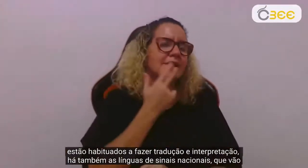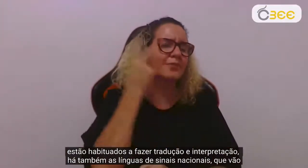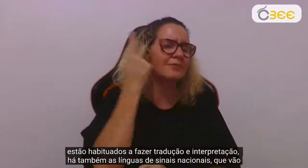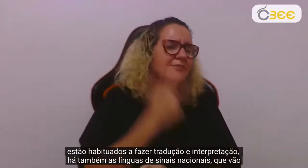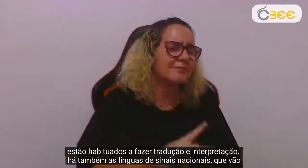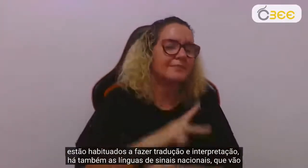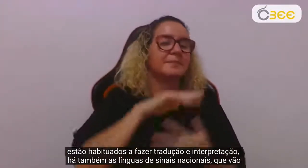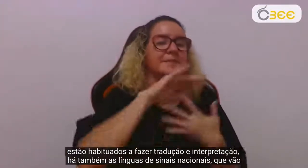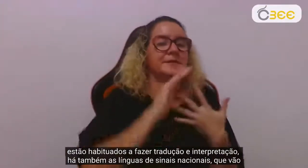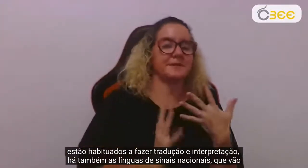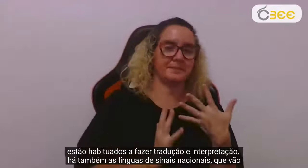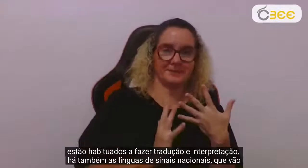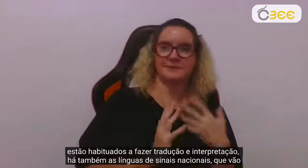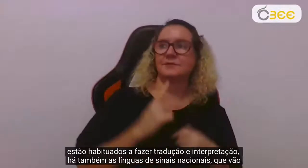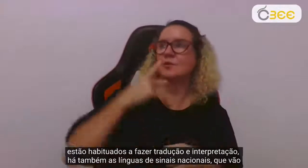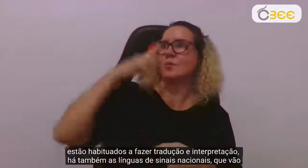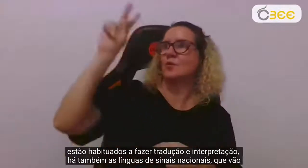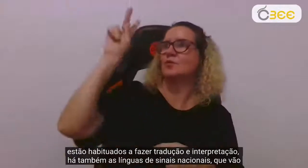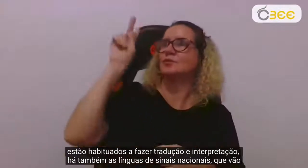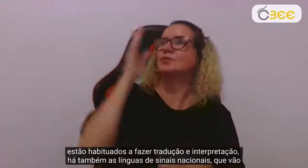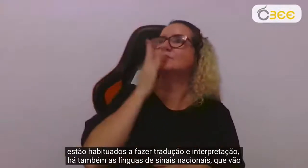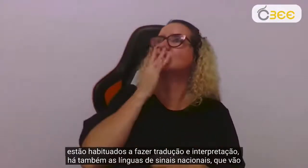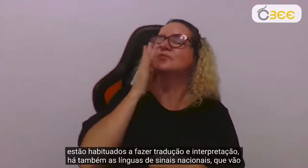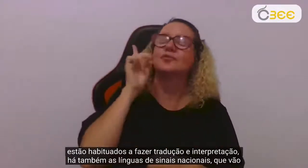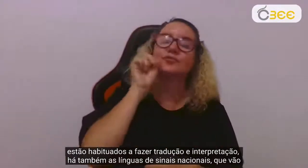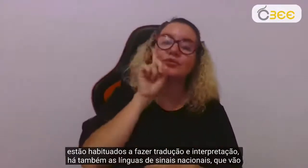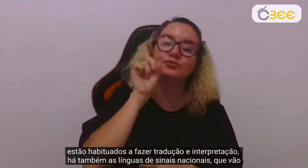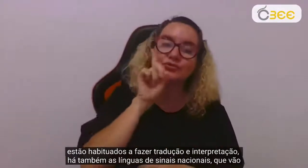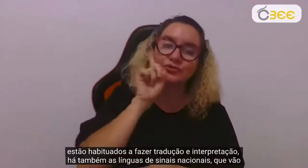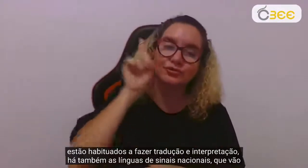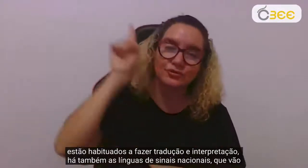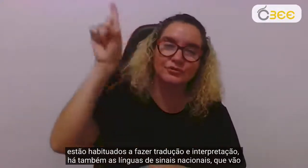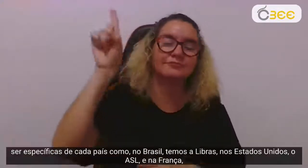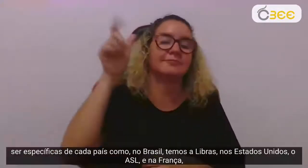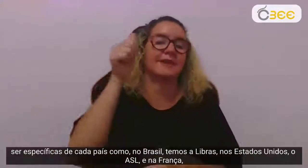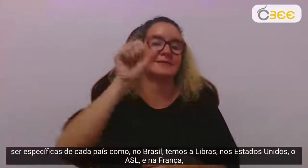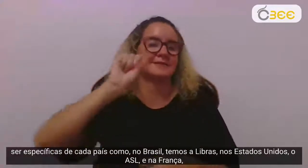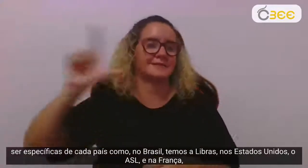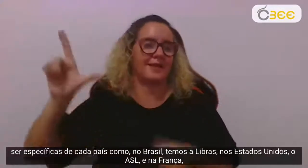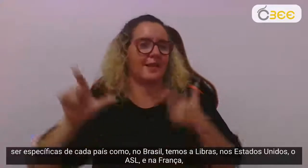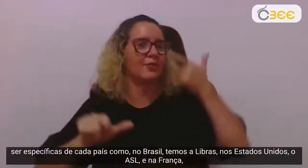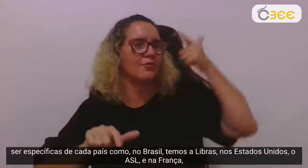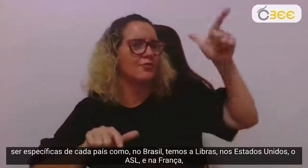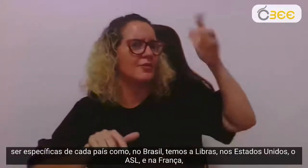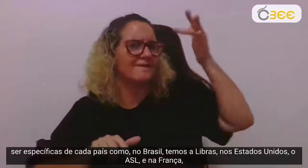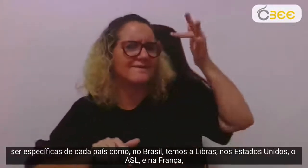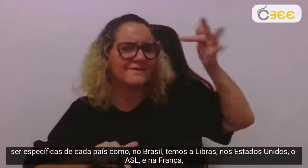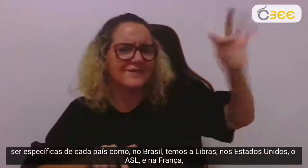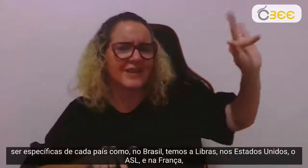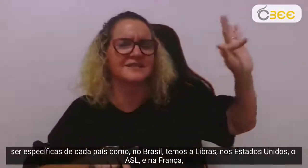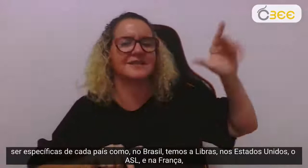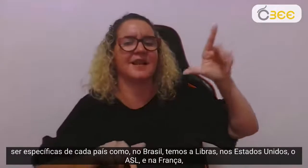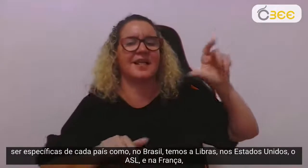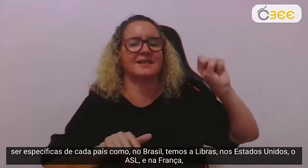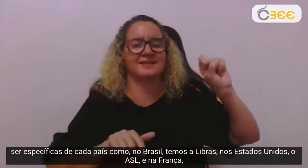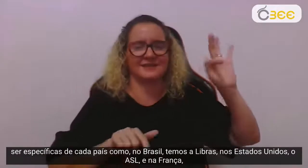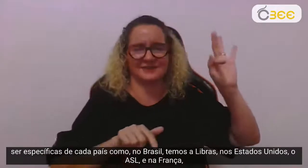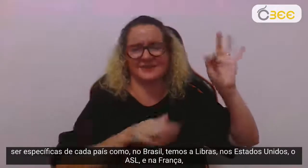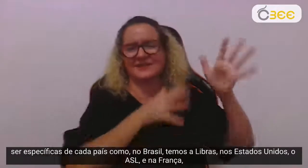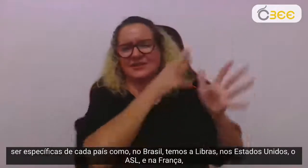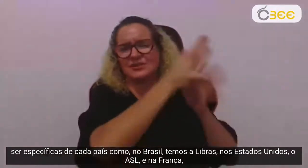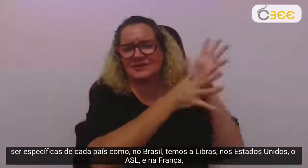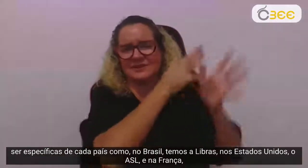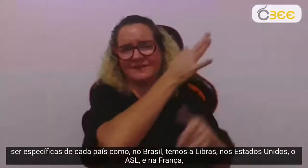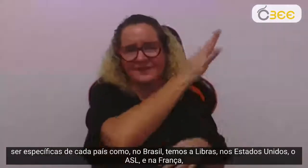também as línguas de sinais nacionais, que vão ser específicas de cada país, como no Brasil temos